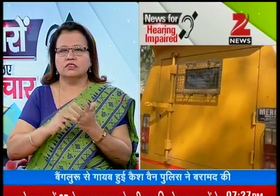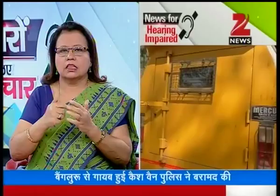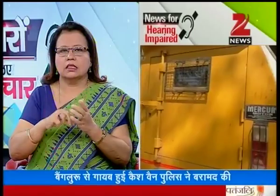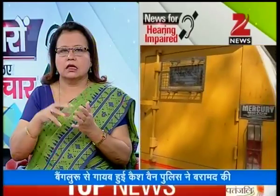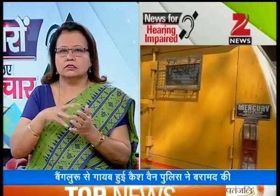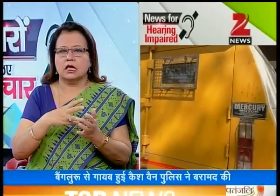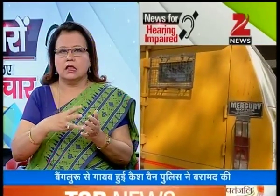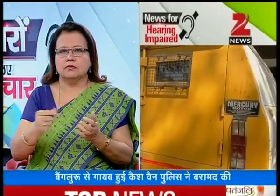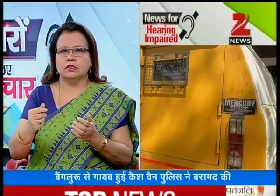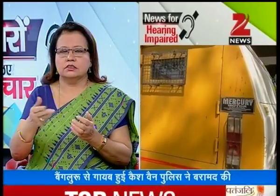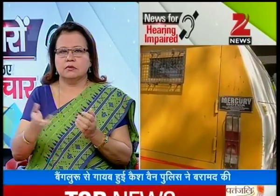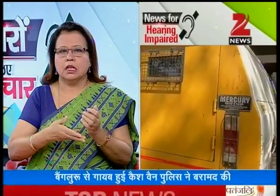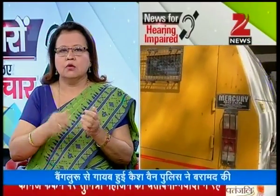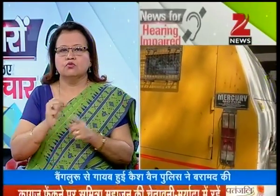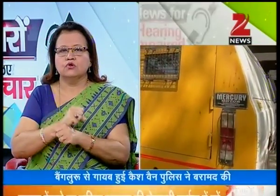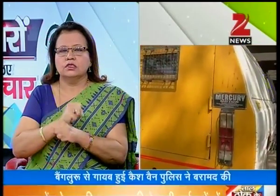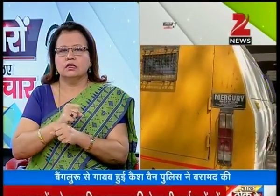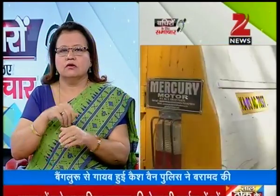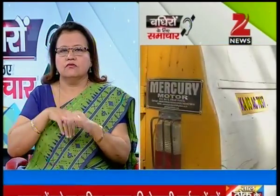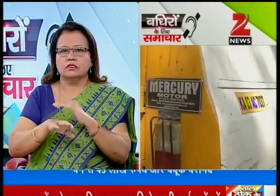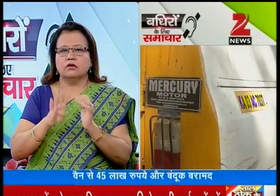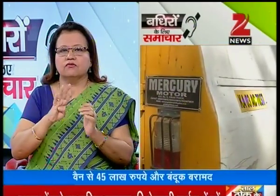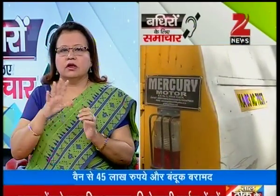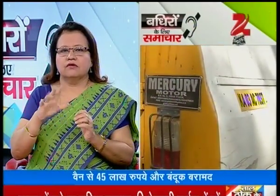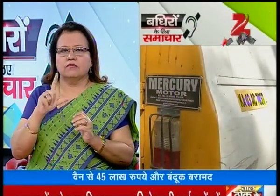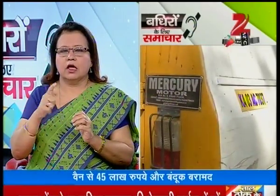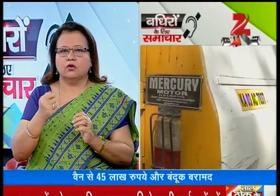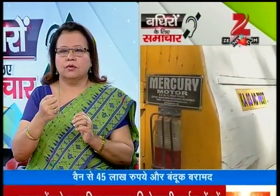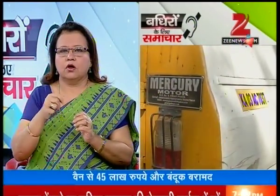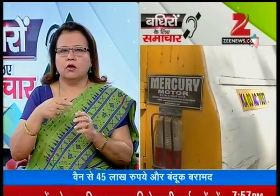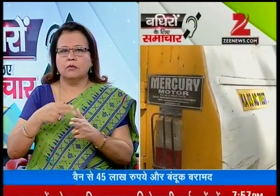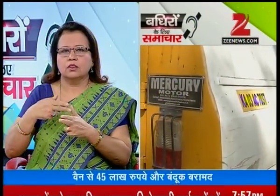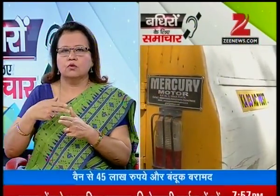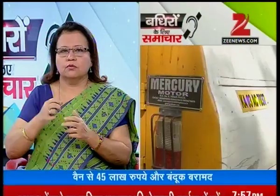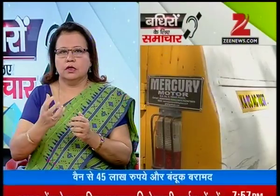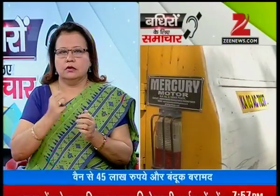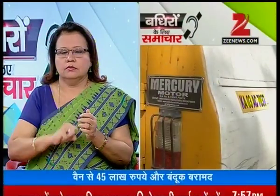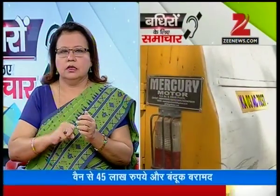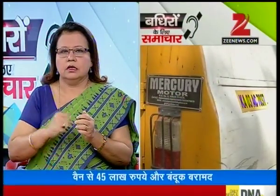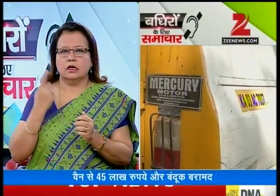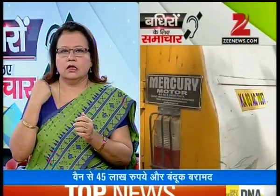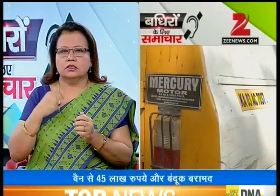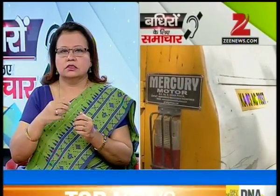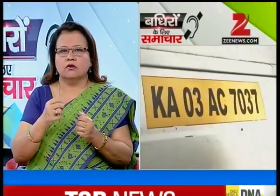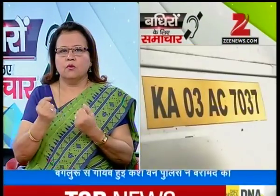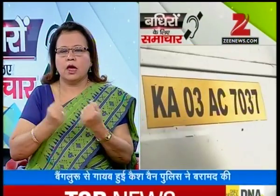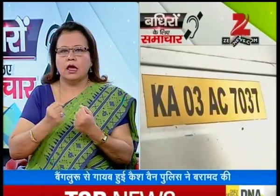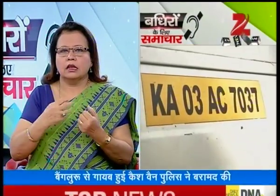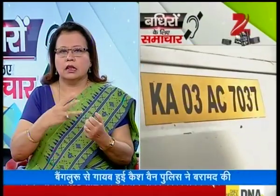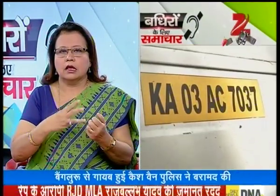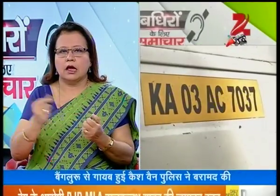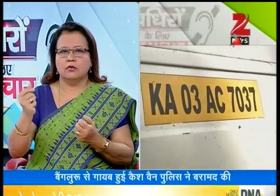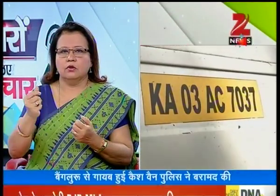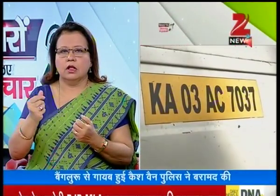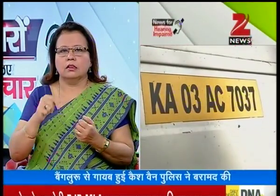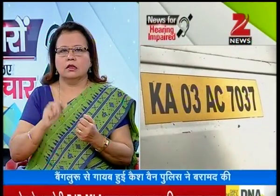संतनगर इलाके से लावारिस मिली पुलिस को वन से ₹ लाख और बंदूक भी बरामद हुई है कल जिस वक्त वन को लेकर